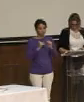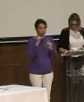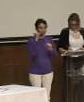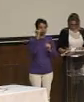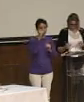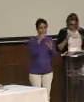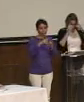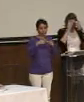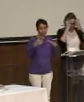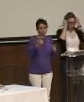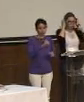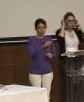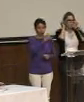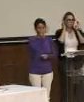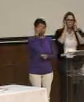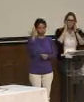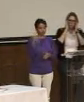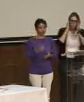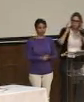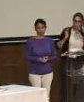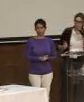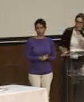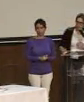do número de pessoas.